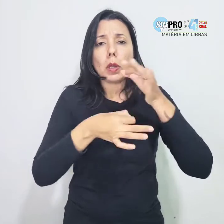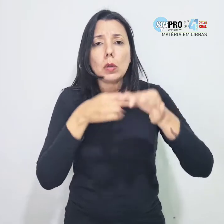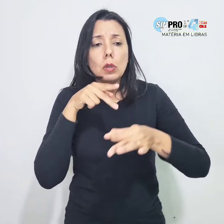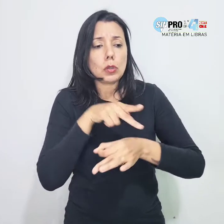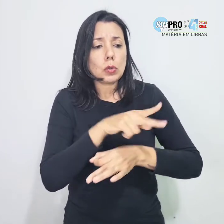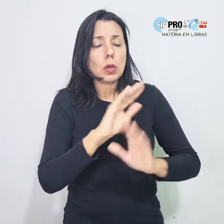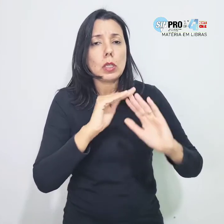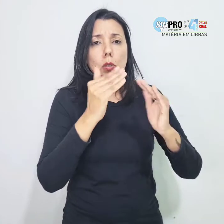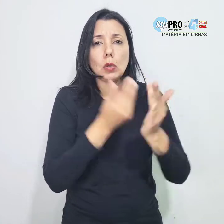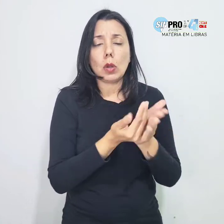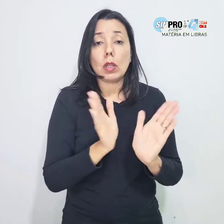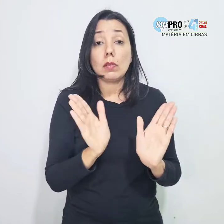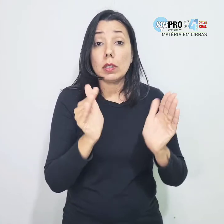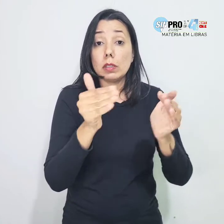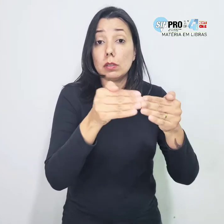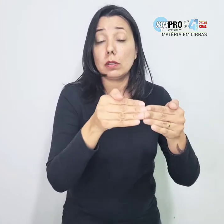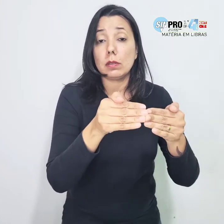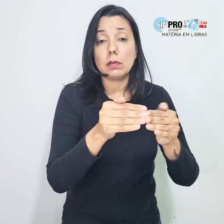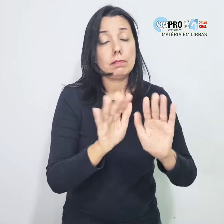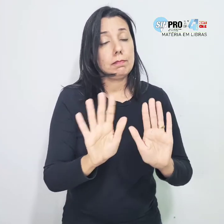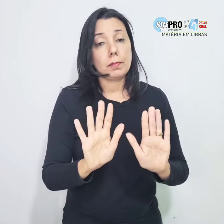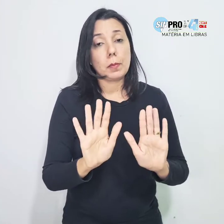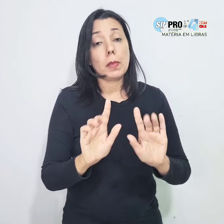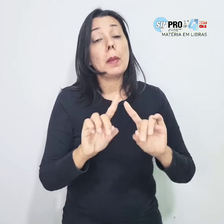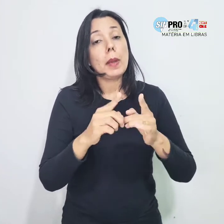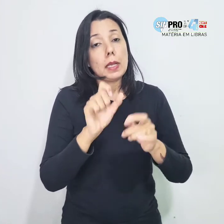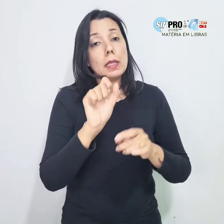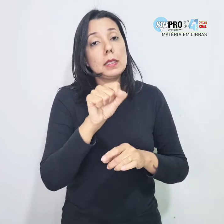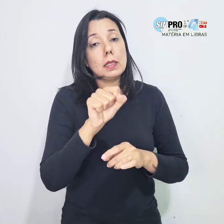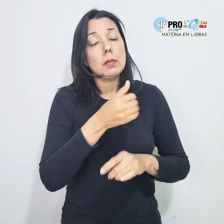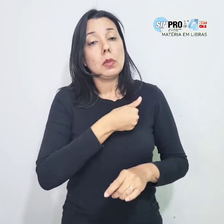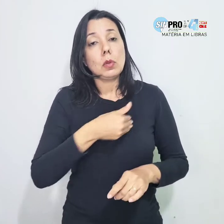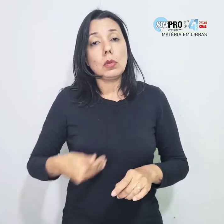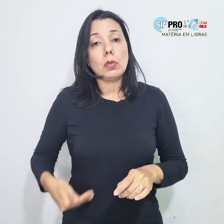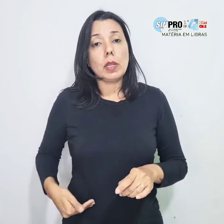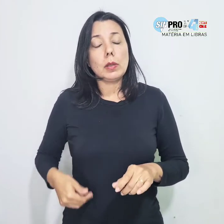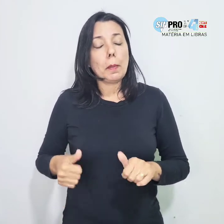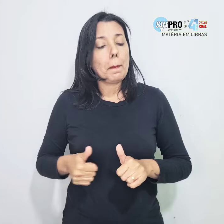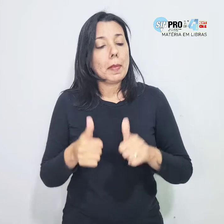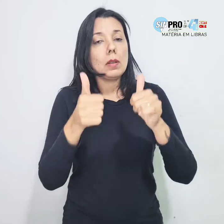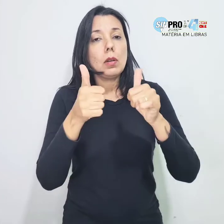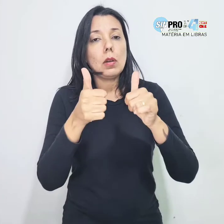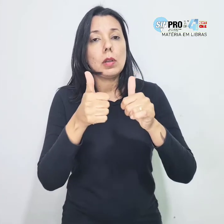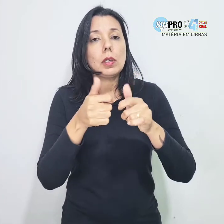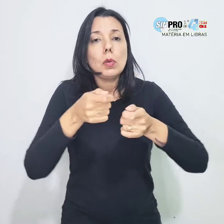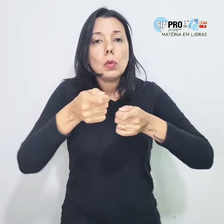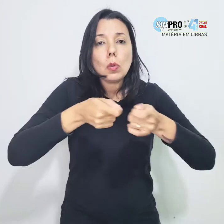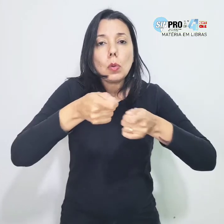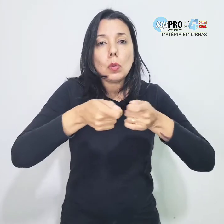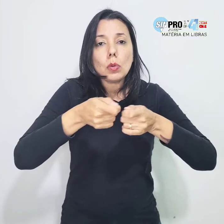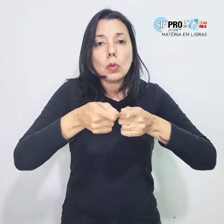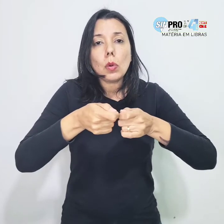escolas fechadas, mas sim para que o governo aprimore os sistemas de rastreamento de contatos.